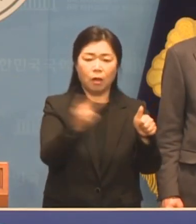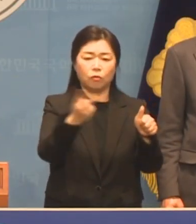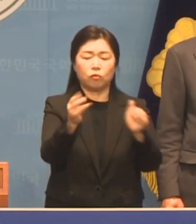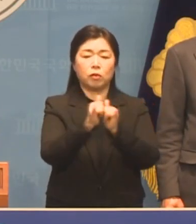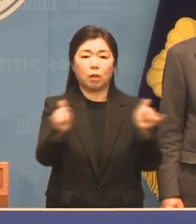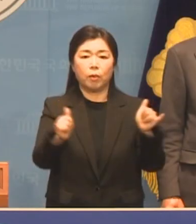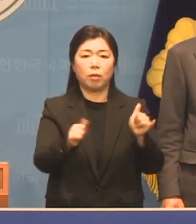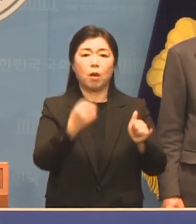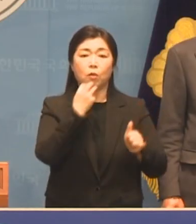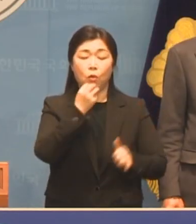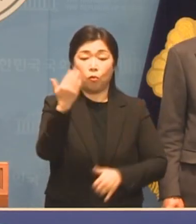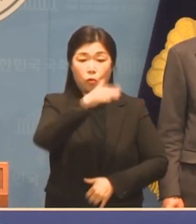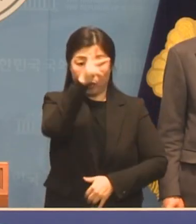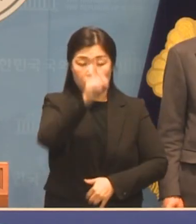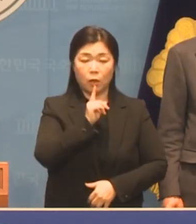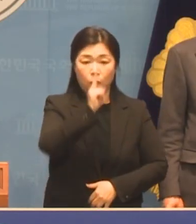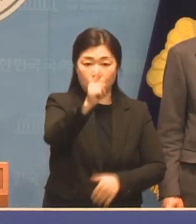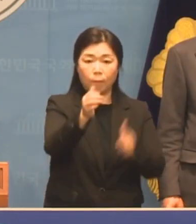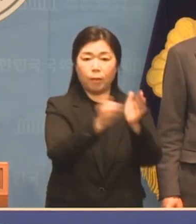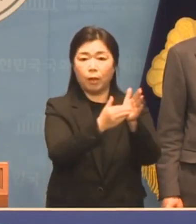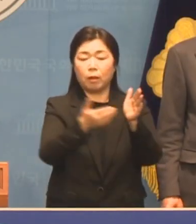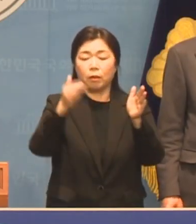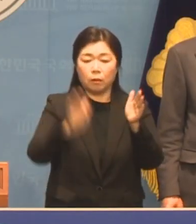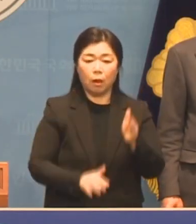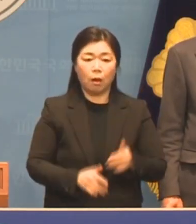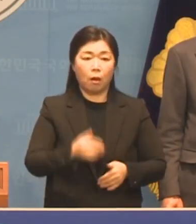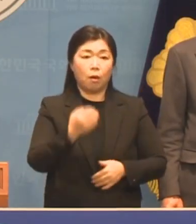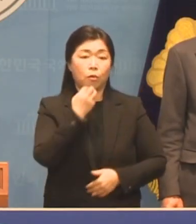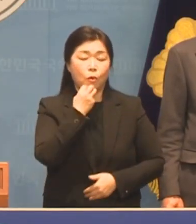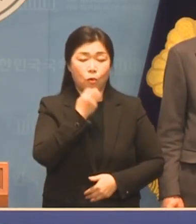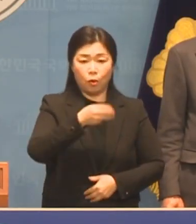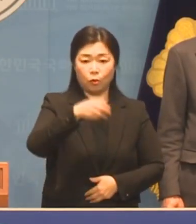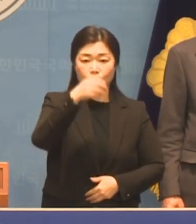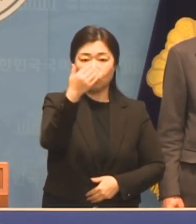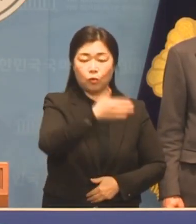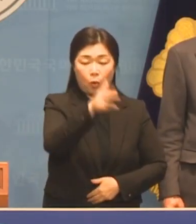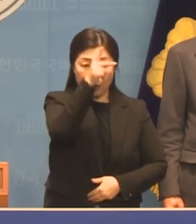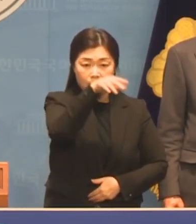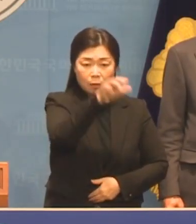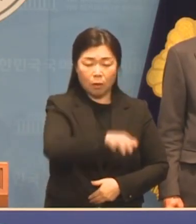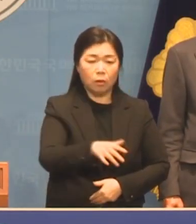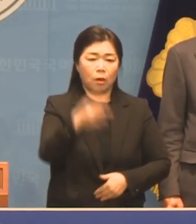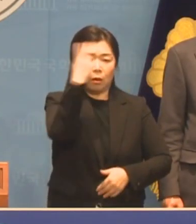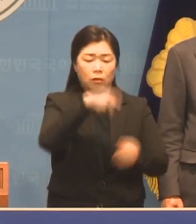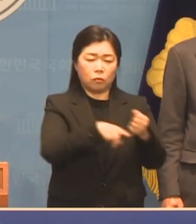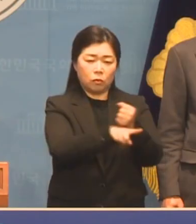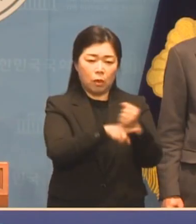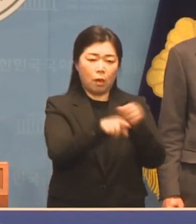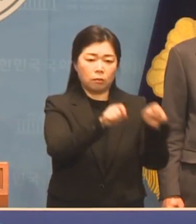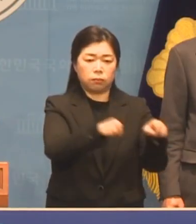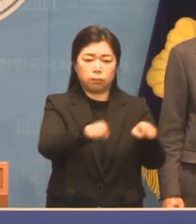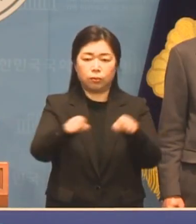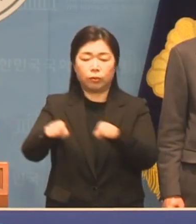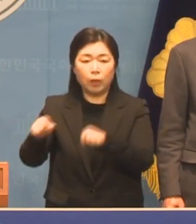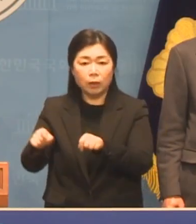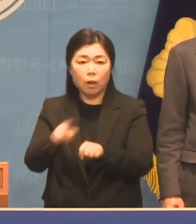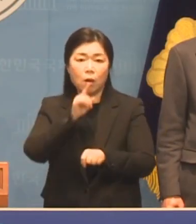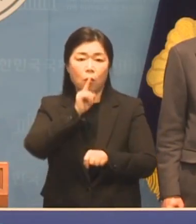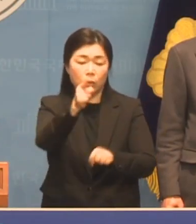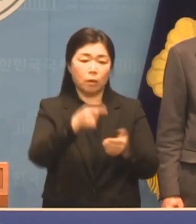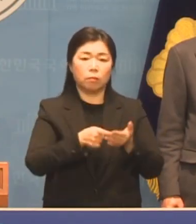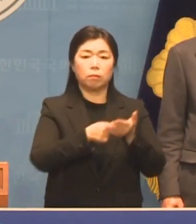구로경찰서에 고소하였습니다. 그러나 서울 구로경찰서 수사는 계속 길어졌고 고소장이 접수된 지